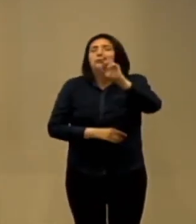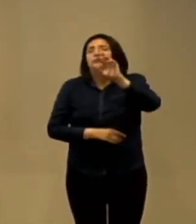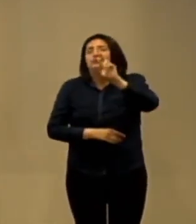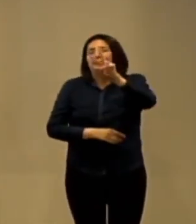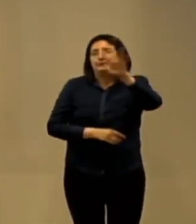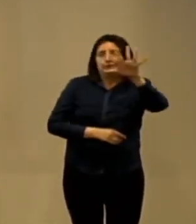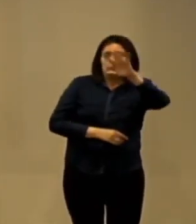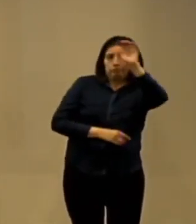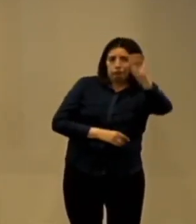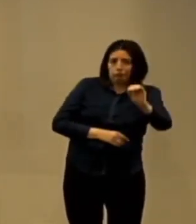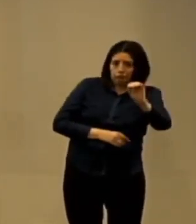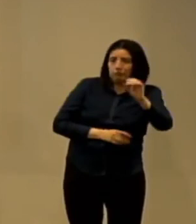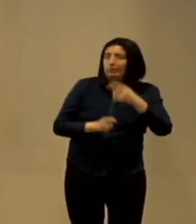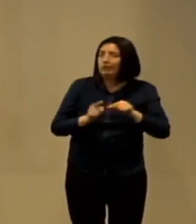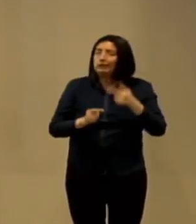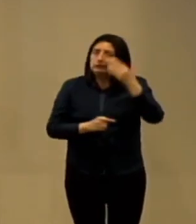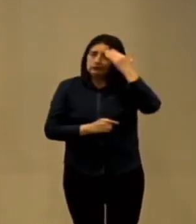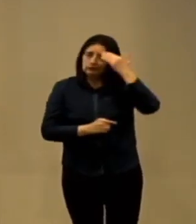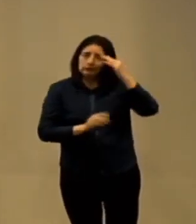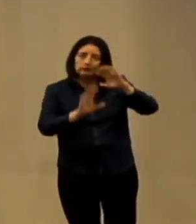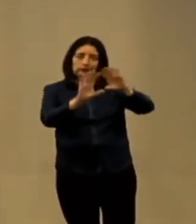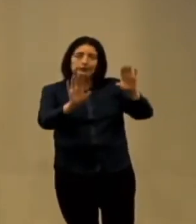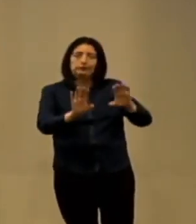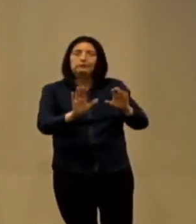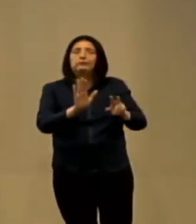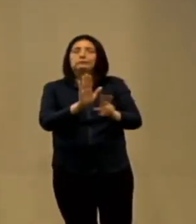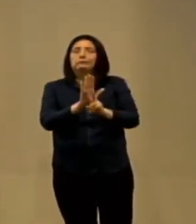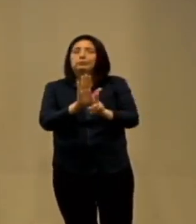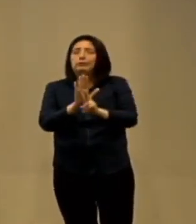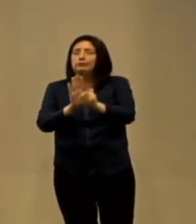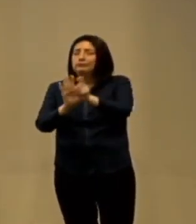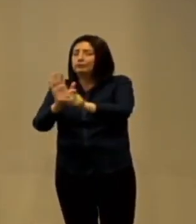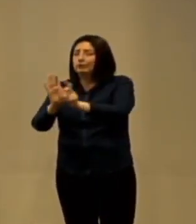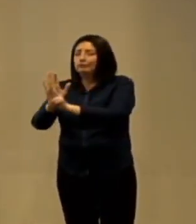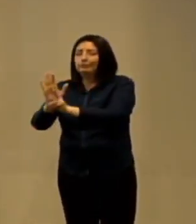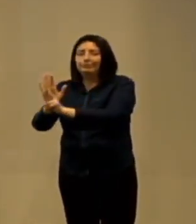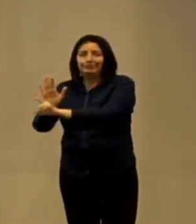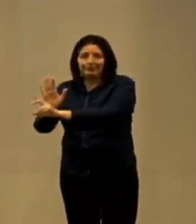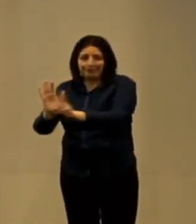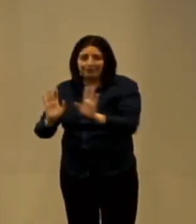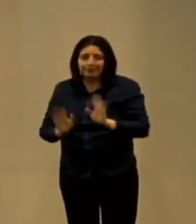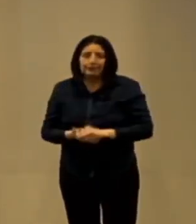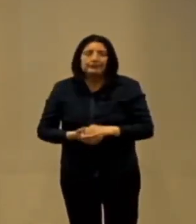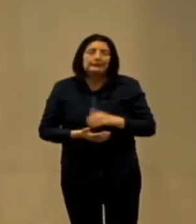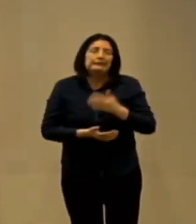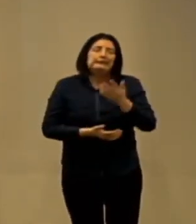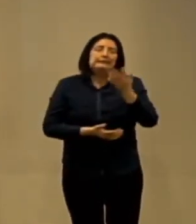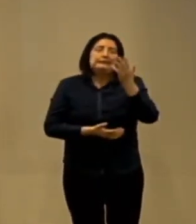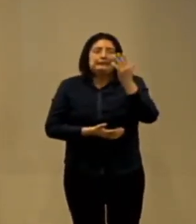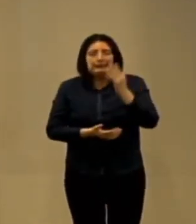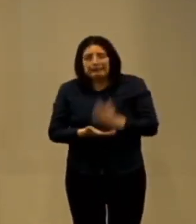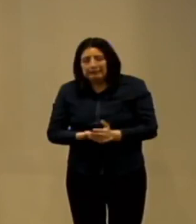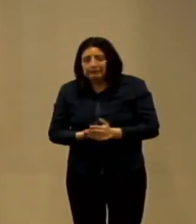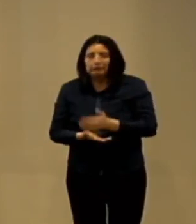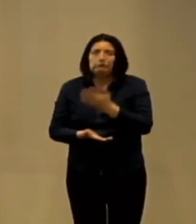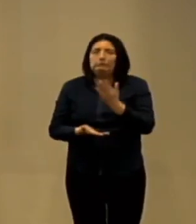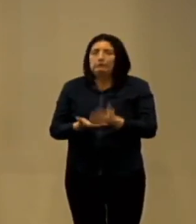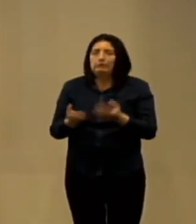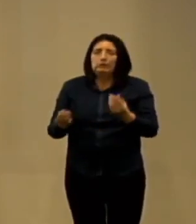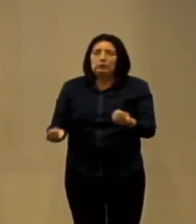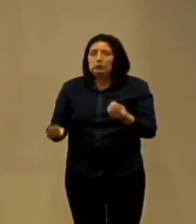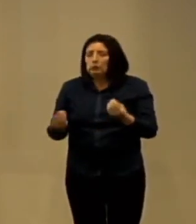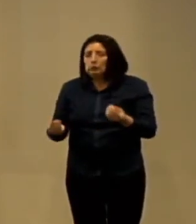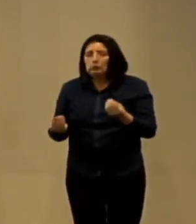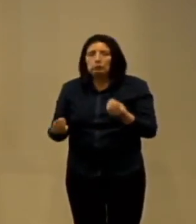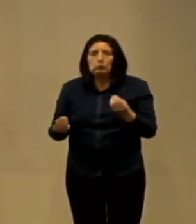teniendo en consideración que la certificación es voluntaria. Y ahí esa nos creó un problema de cómo establecemos